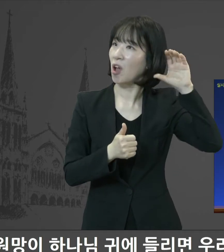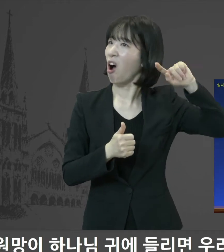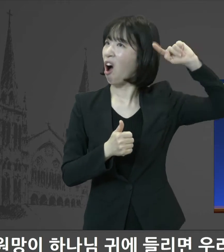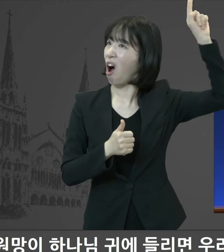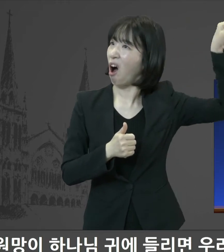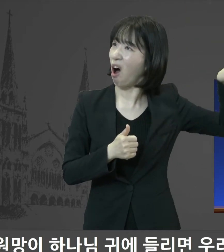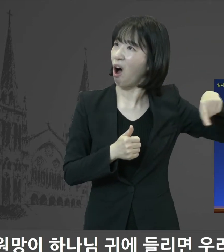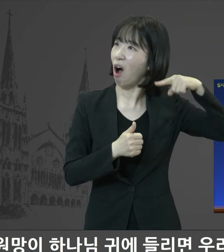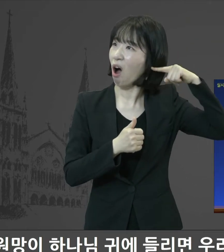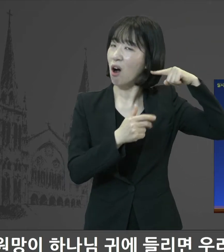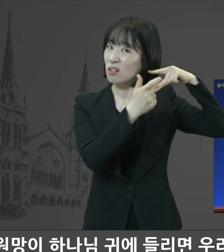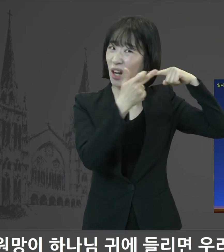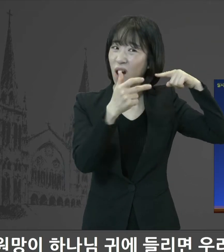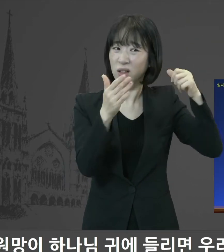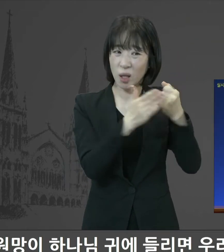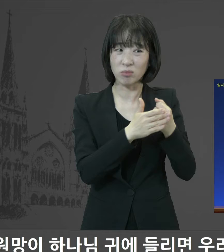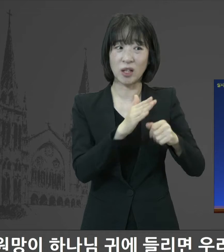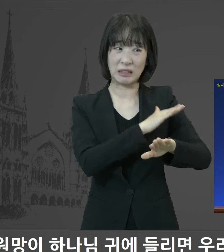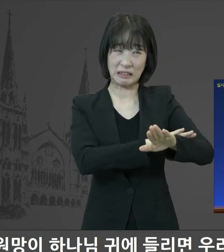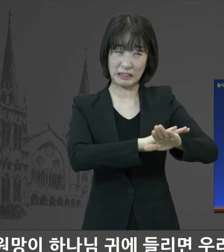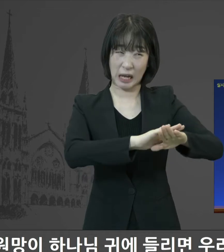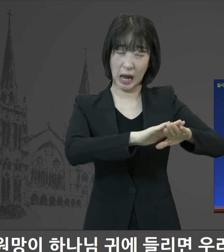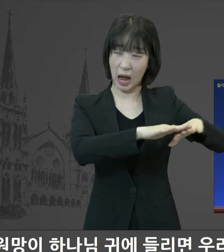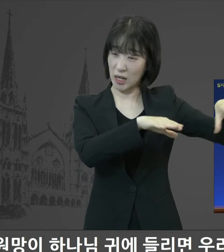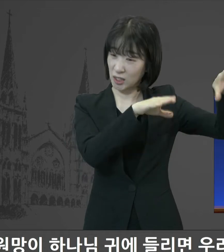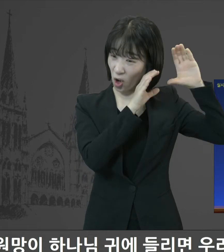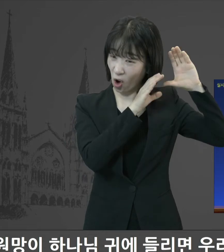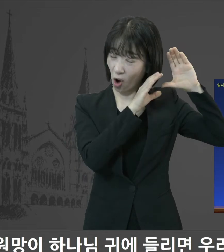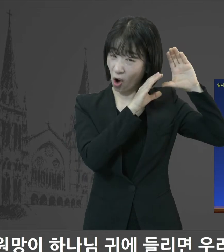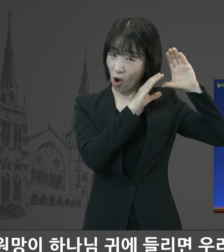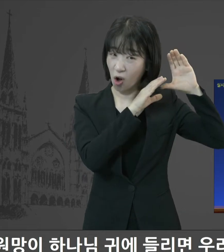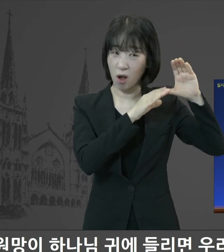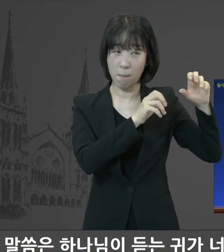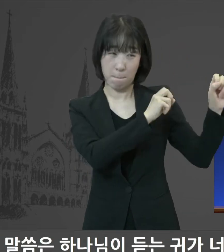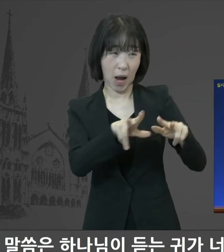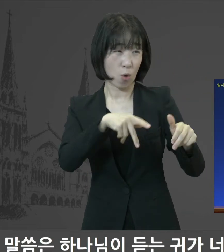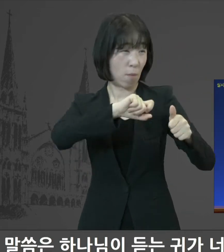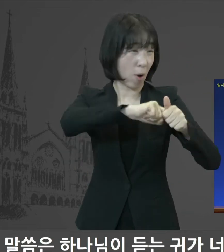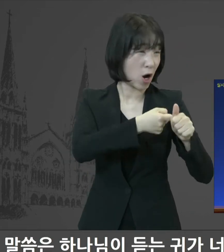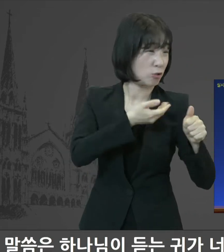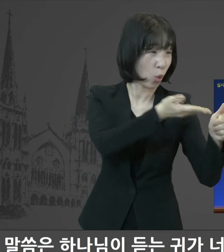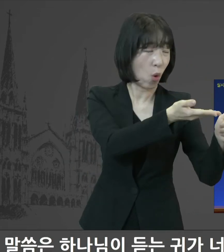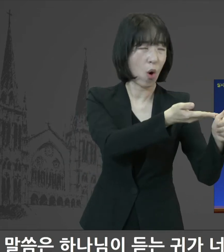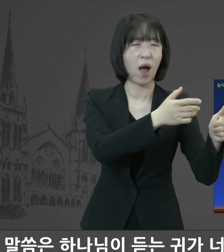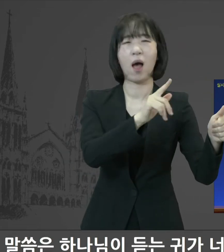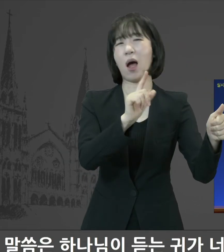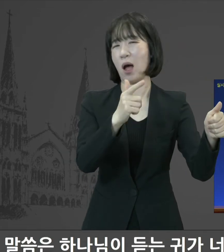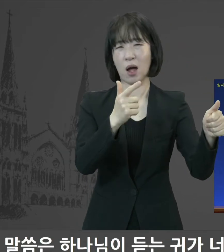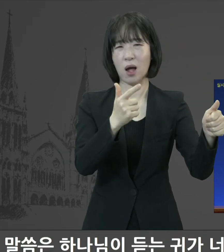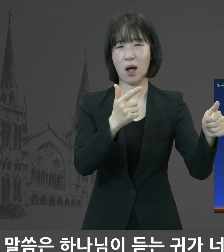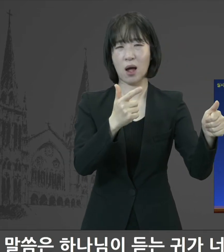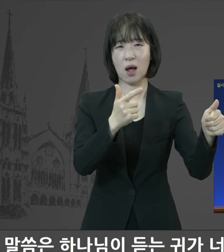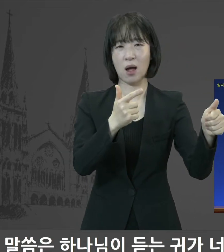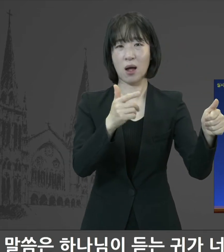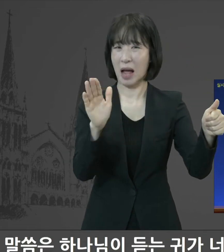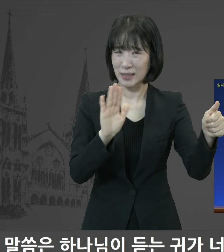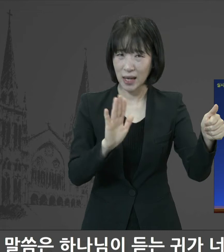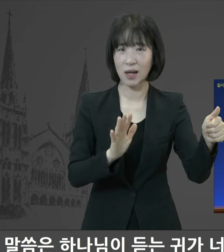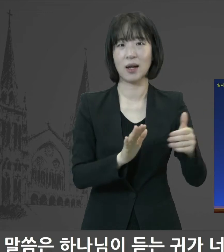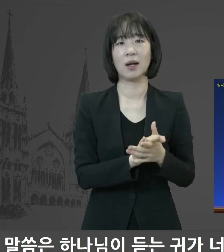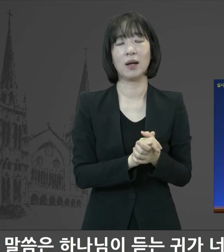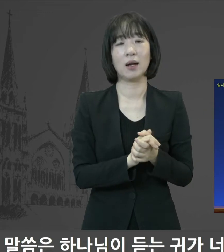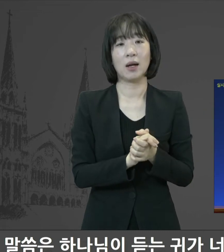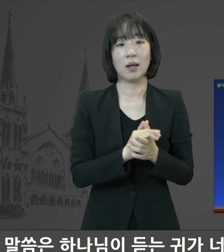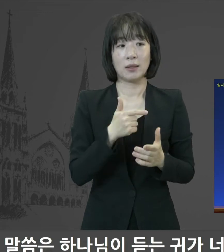마음속에 있는 작은 불평이나 원망까지도 듣고 바로 벌하신다, 이런 뜻이 아니라는 사실입니다. 이 말은